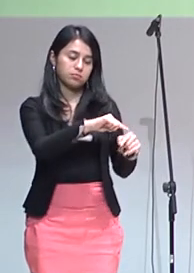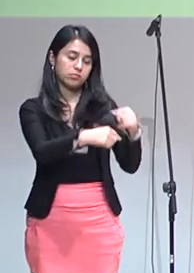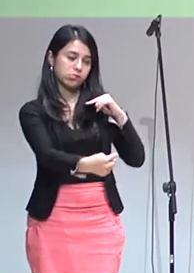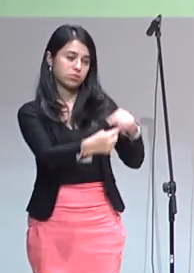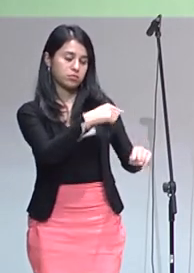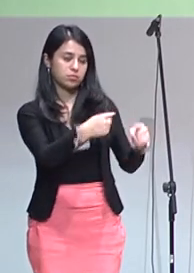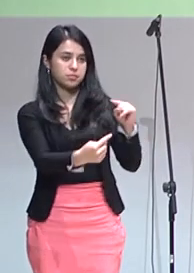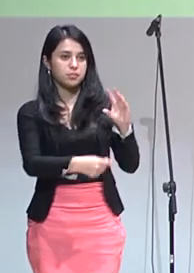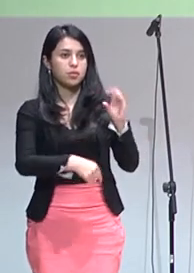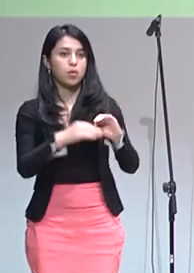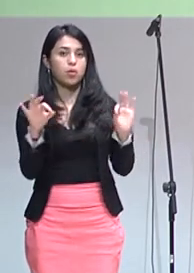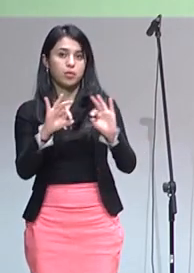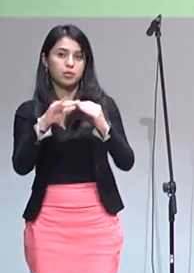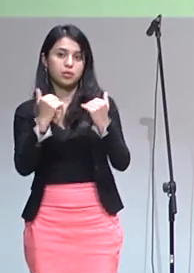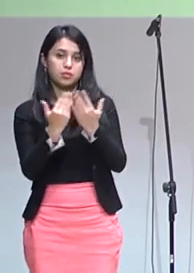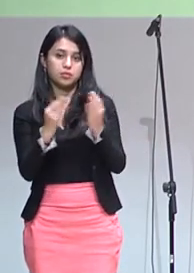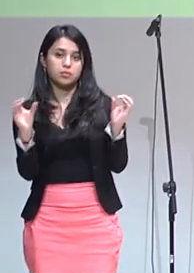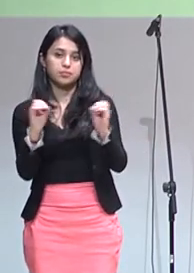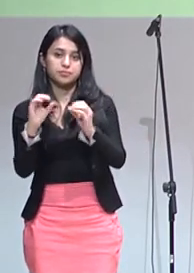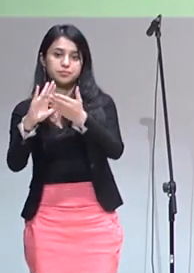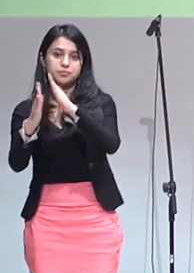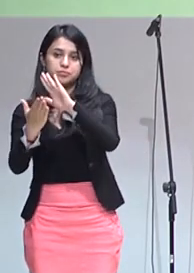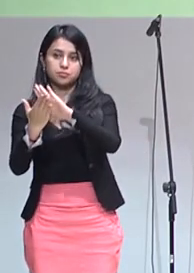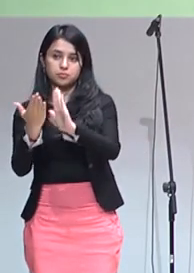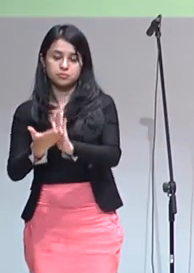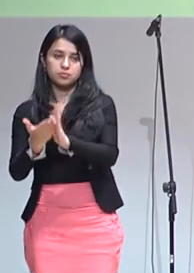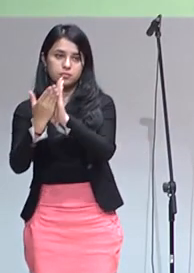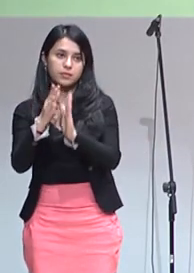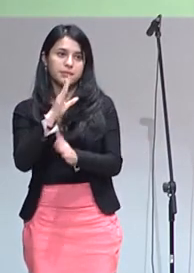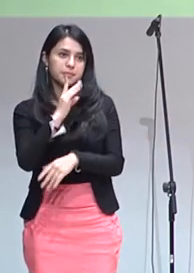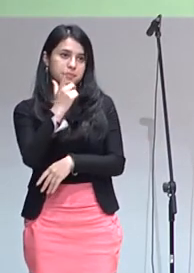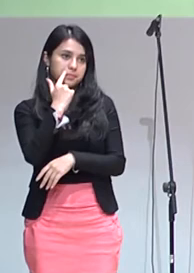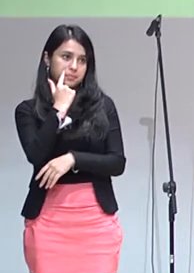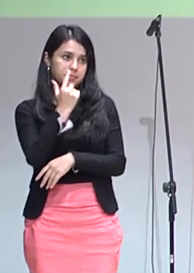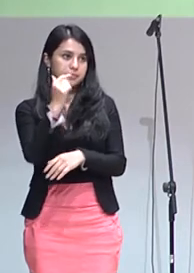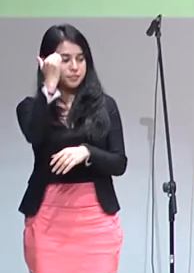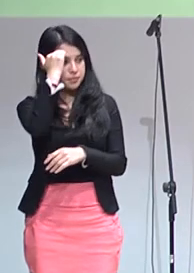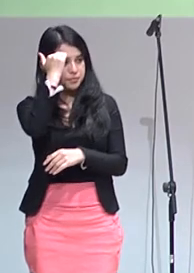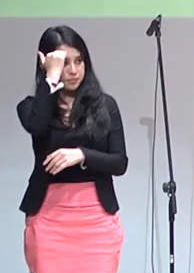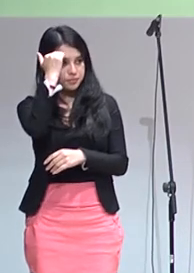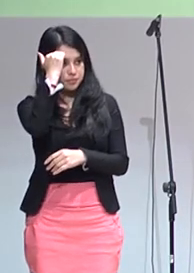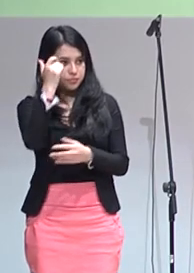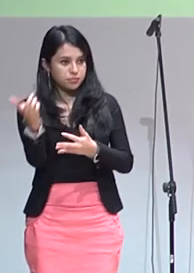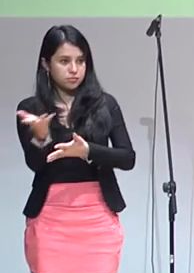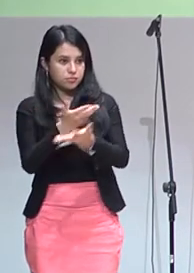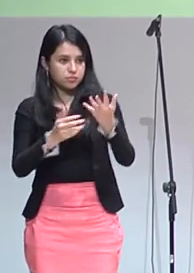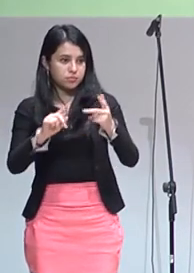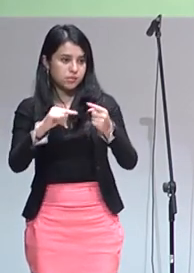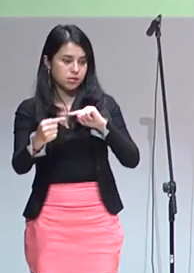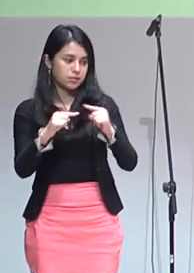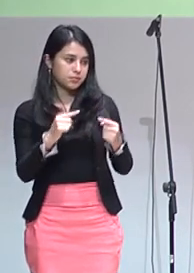entre el colegio y la comunidad educativa, entre padres y profesores.